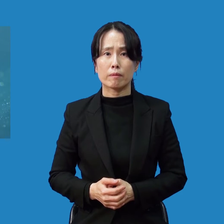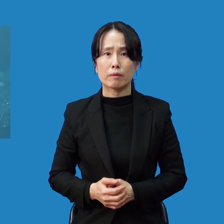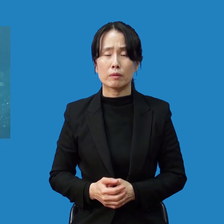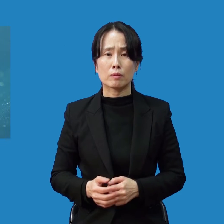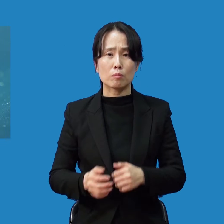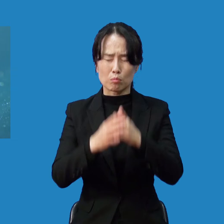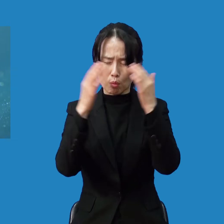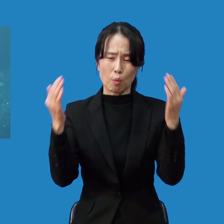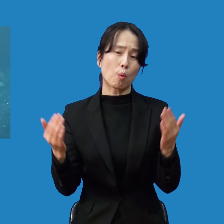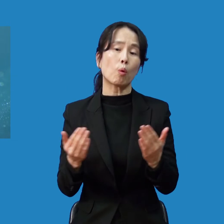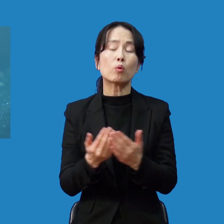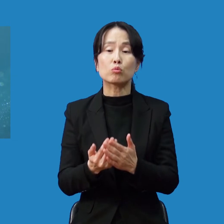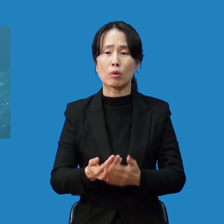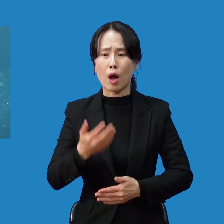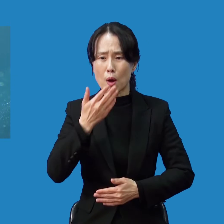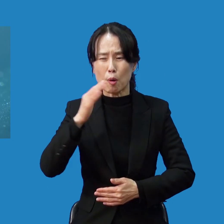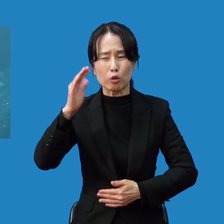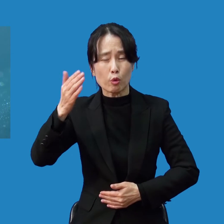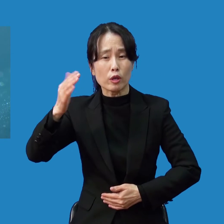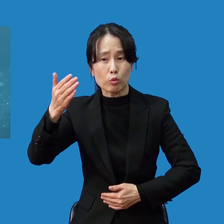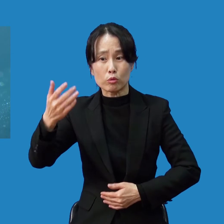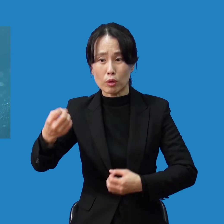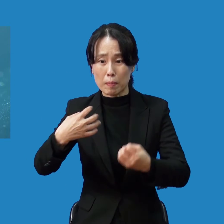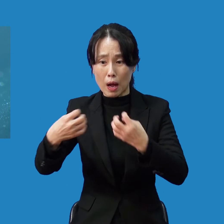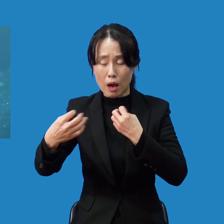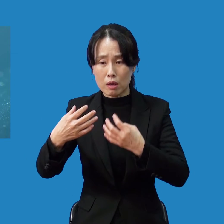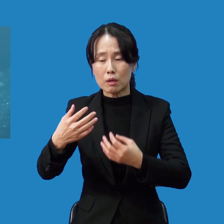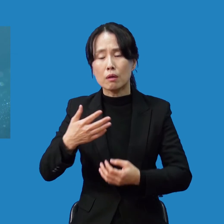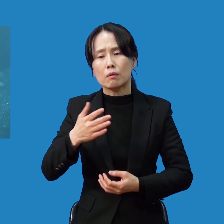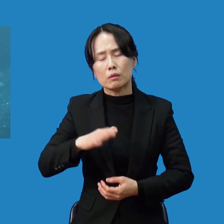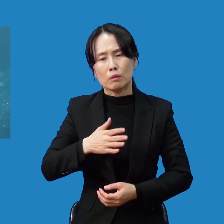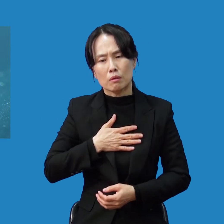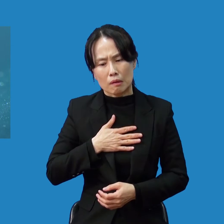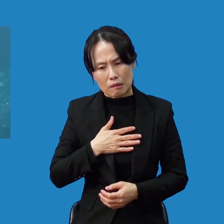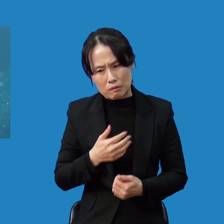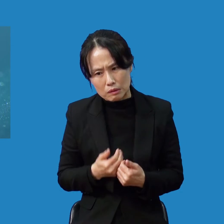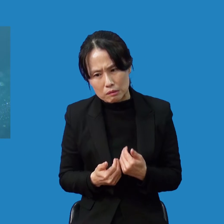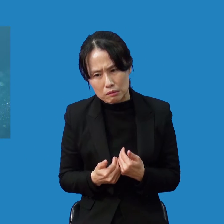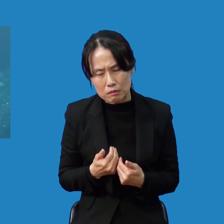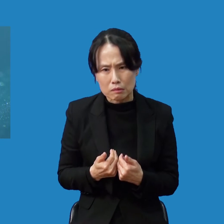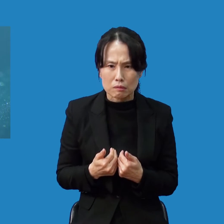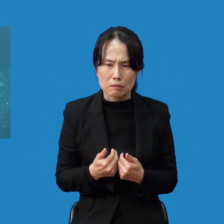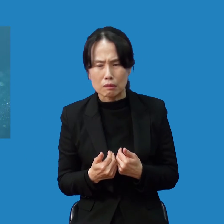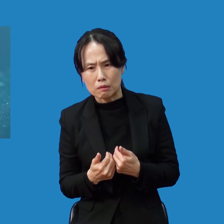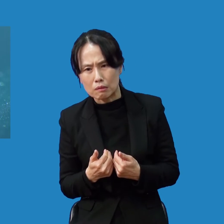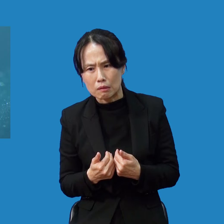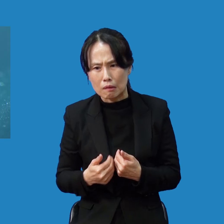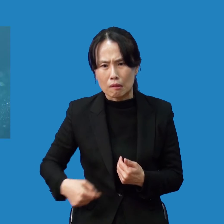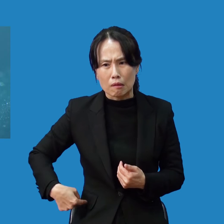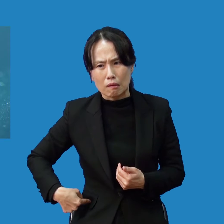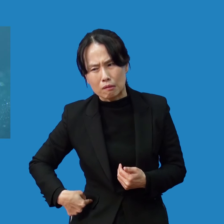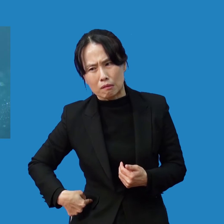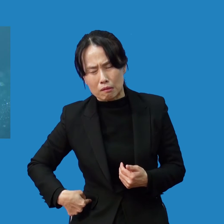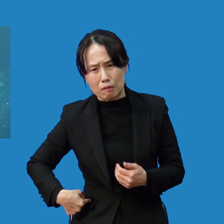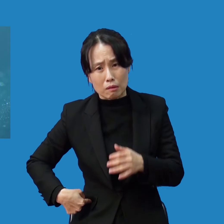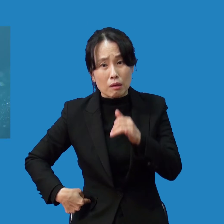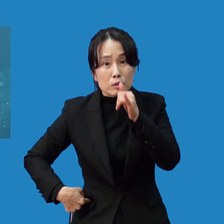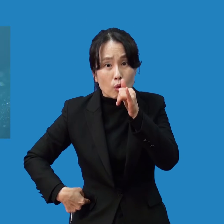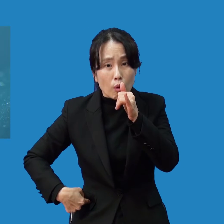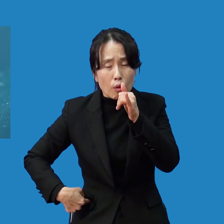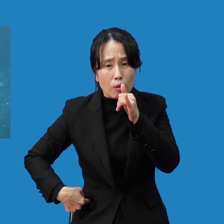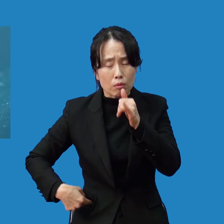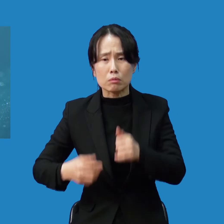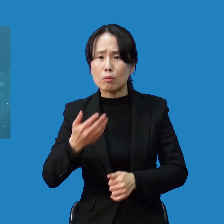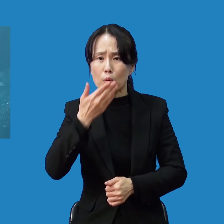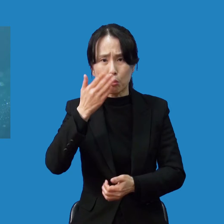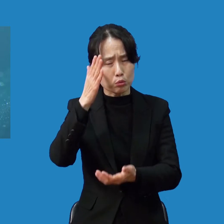모두가 다 먹어도 된다 해도 나는 뭔가 끄름직하고 양심에 거리낌이 생기면